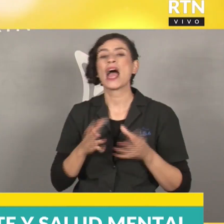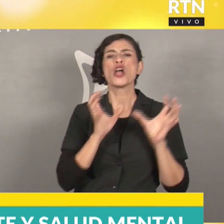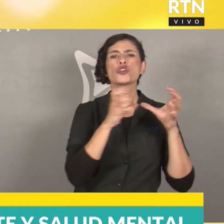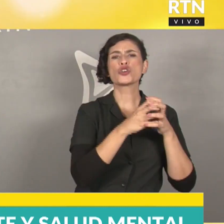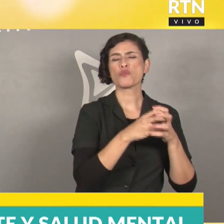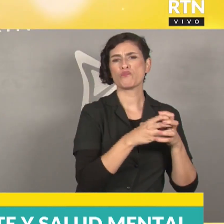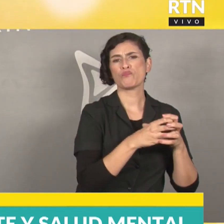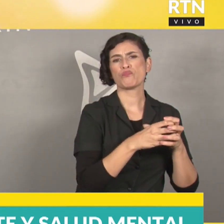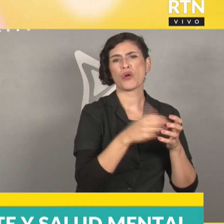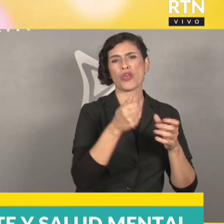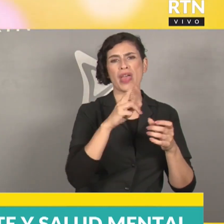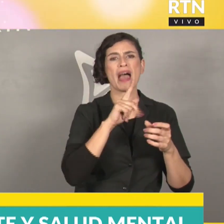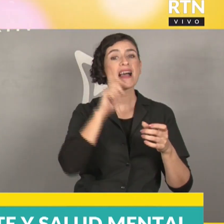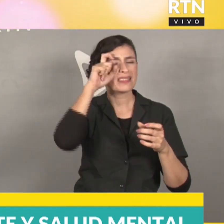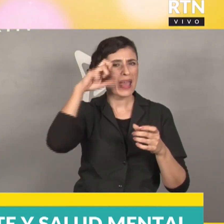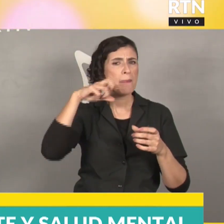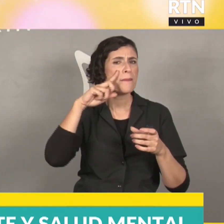Pidol?